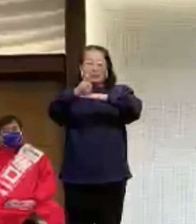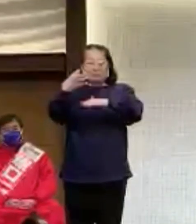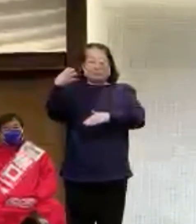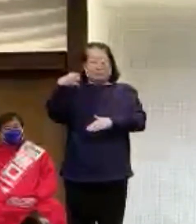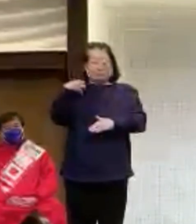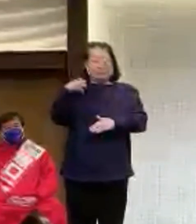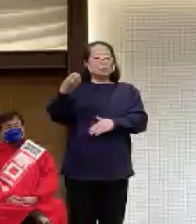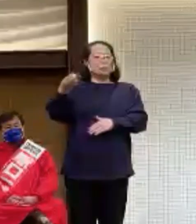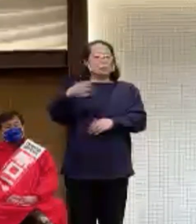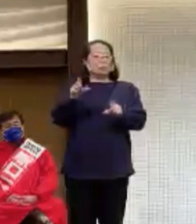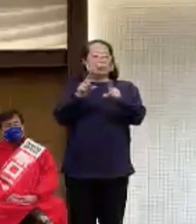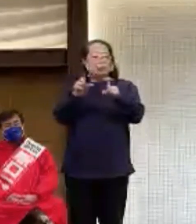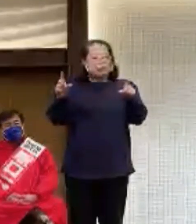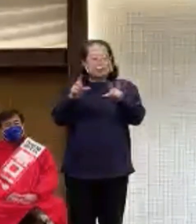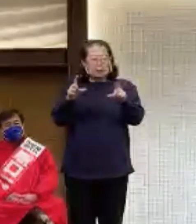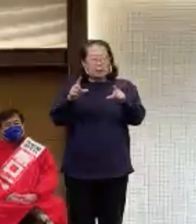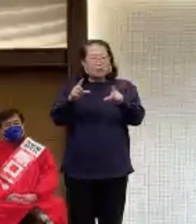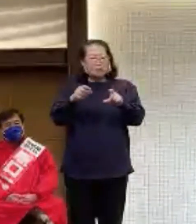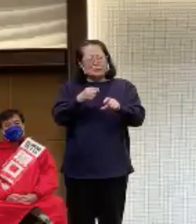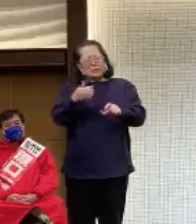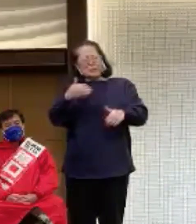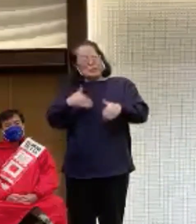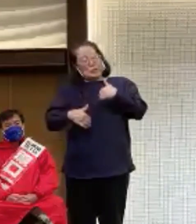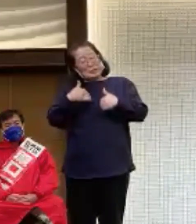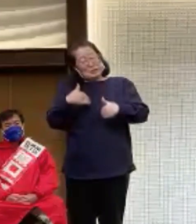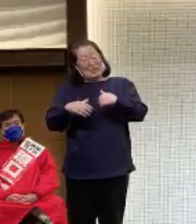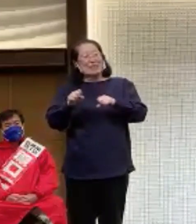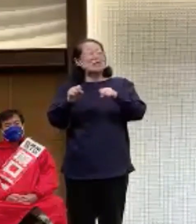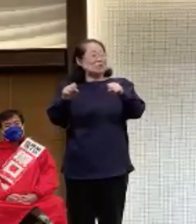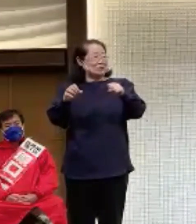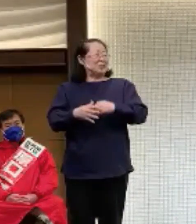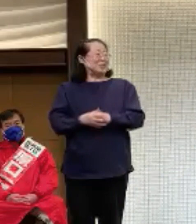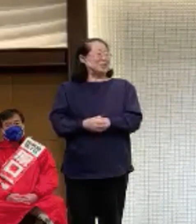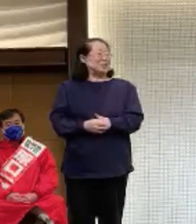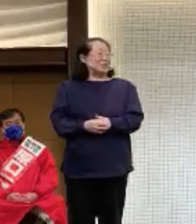使ってもちろん大喜びでやっております。